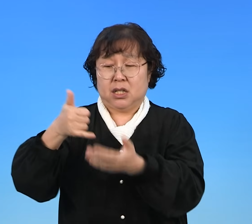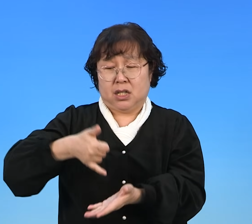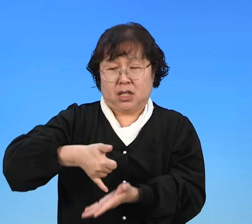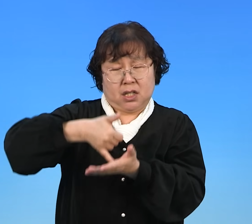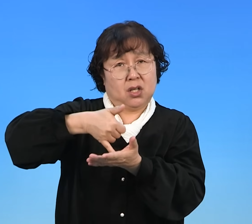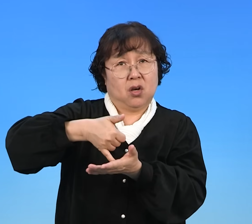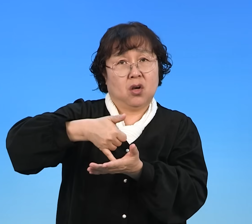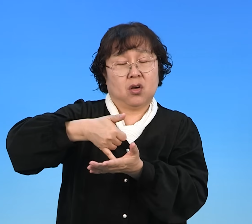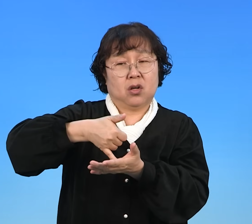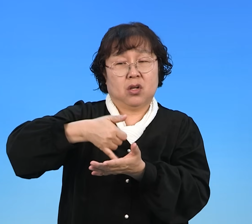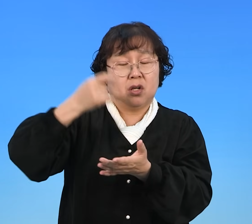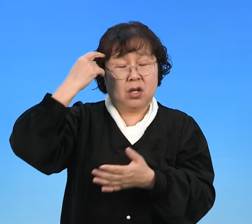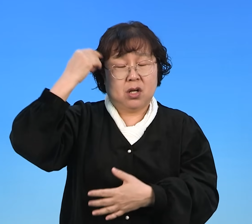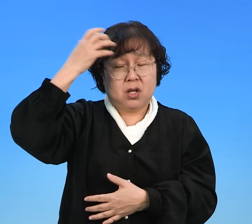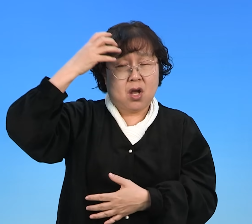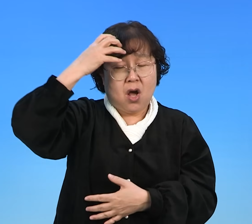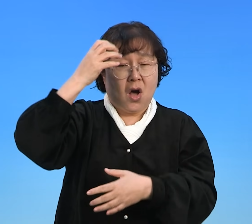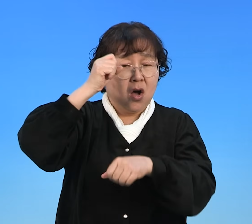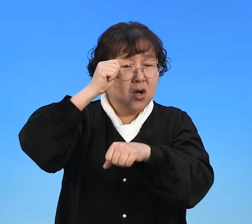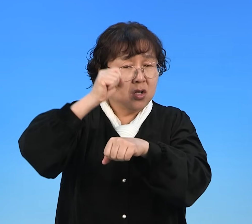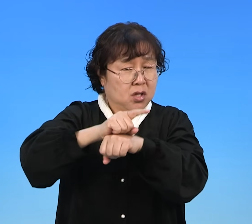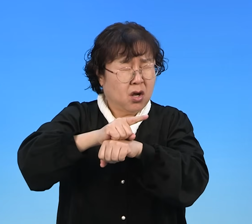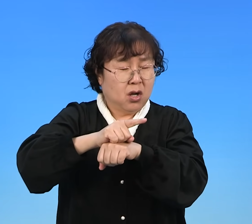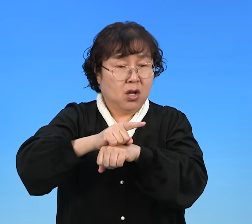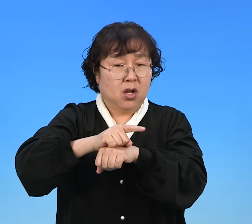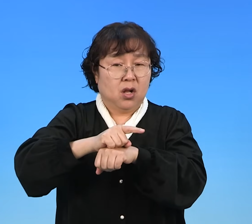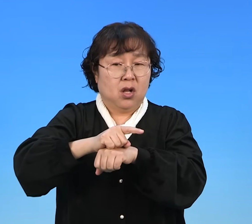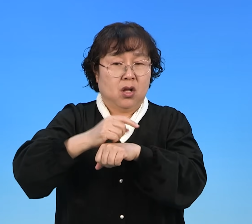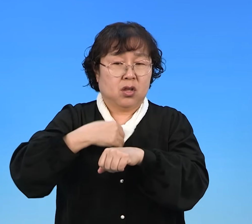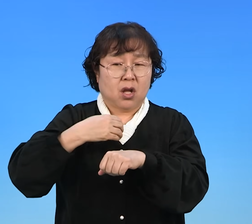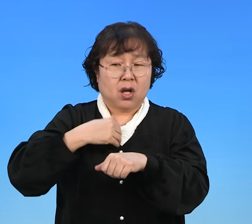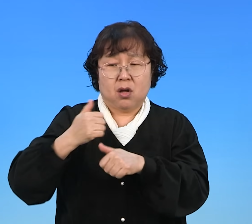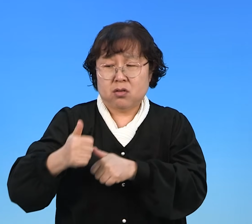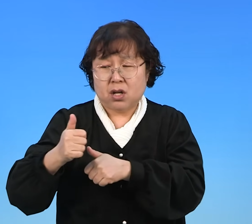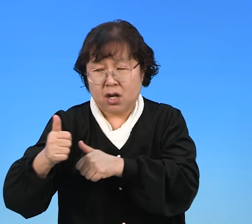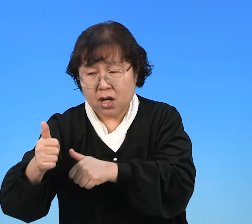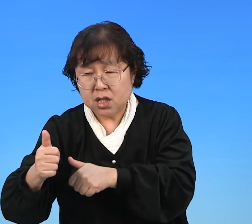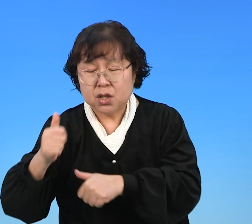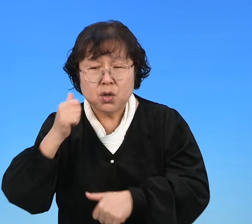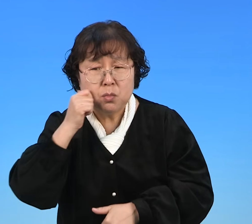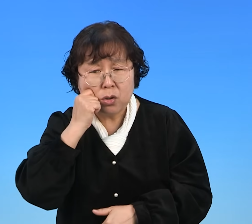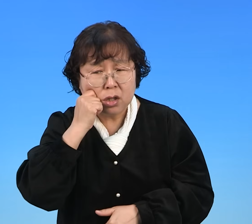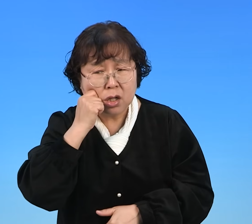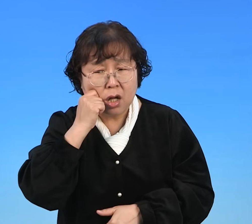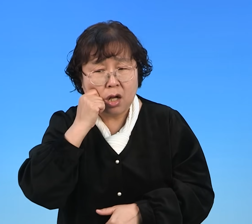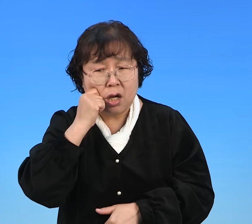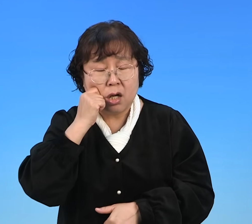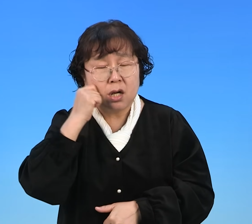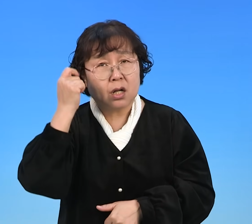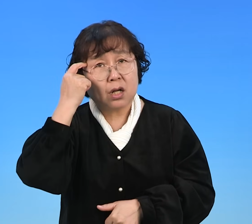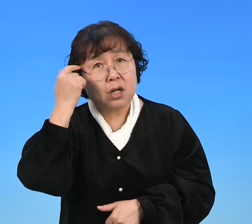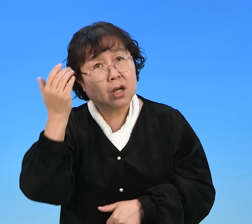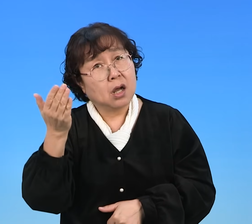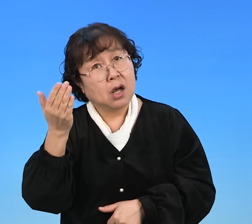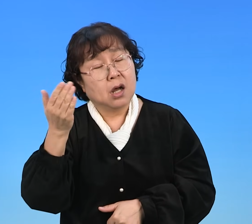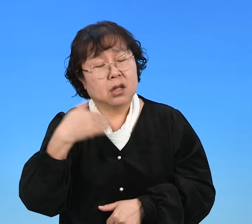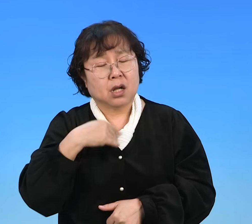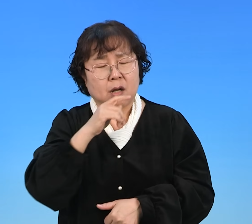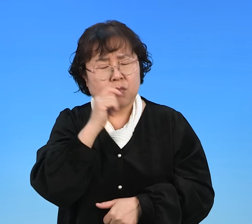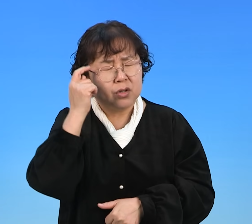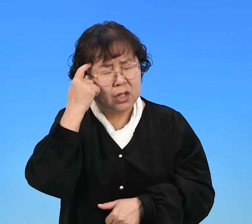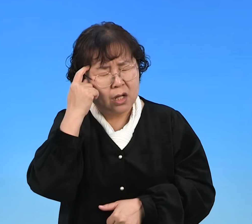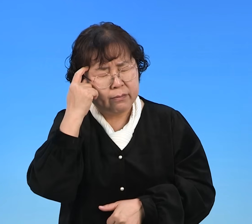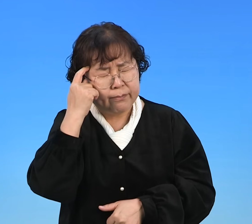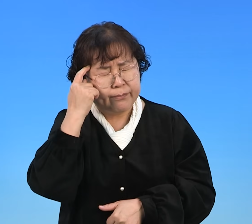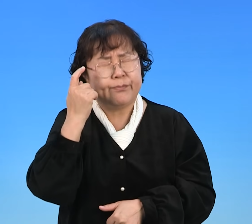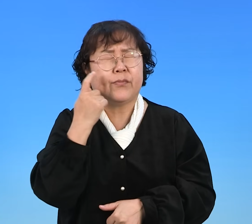아버지 인격을, 영성을 왜 발붙고도 못 따라가는 그런 인간인가? 나는 왜 그런가?